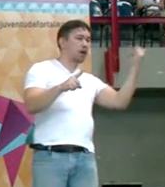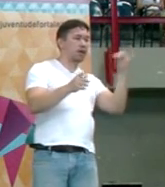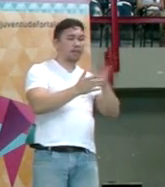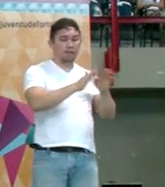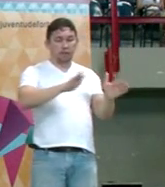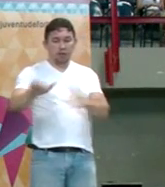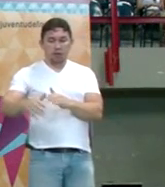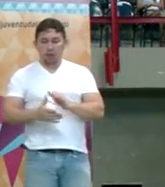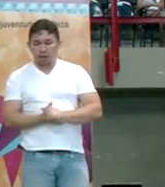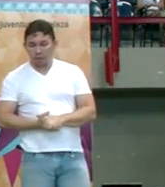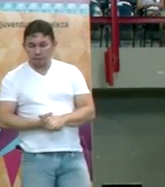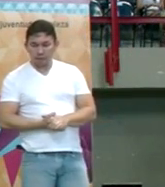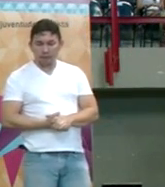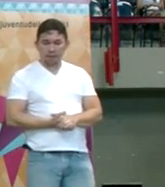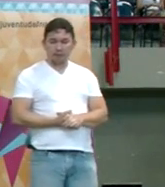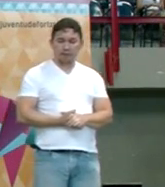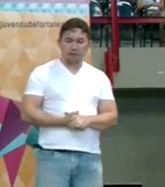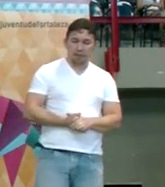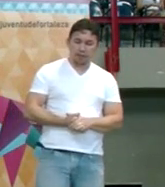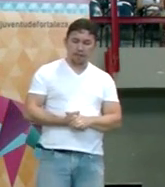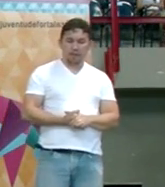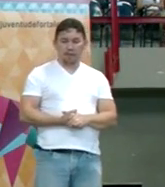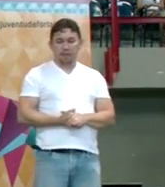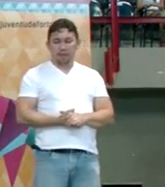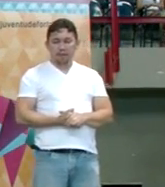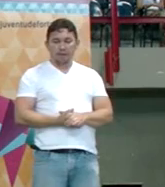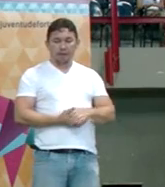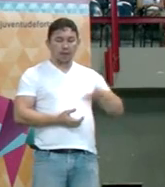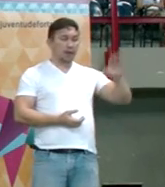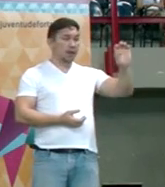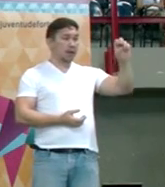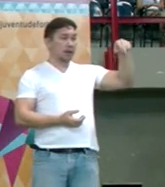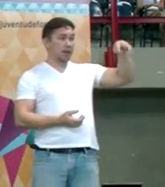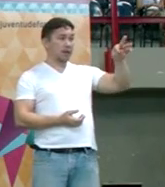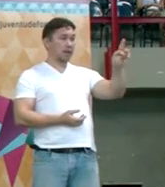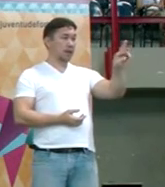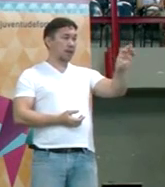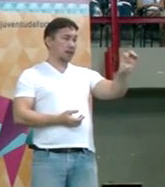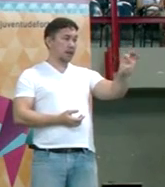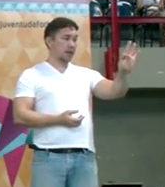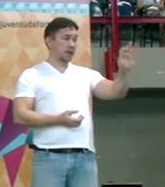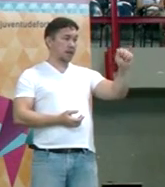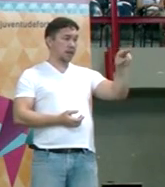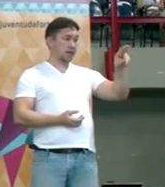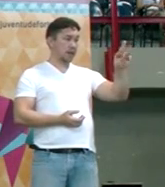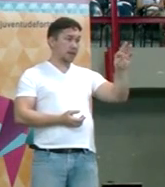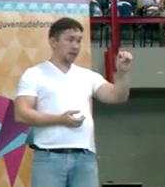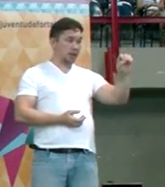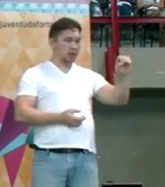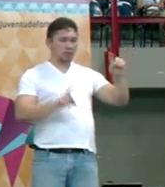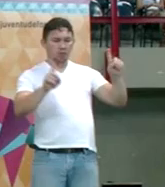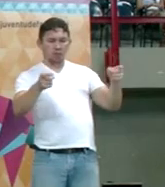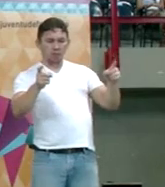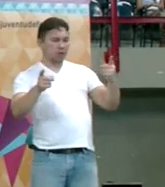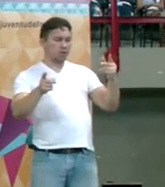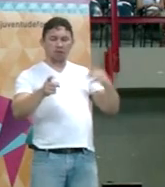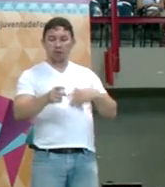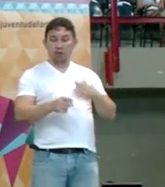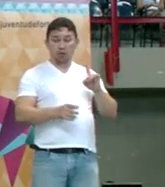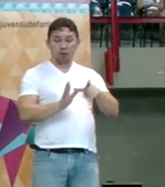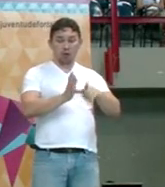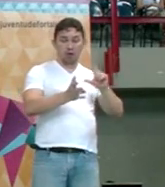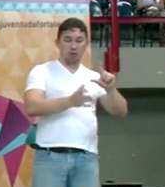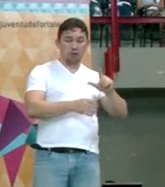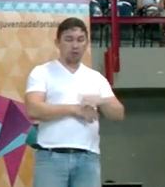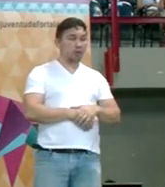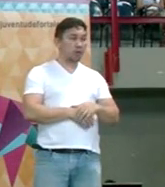Porque, entretanto, não está entre vírgula, porque ele é um conector de adversidade. Ele vai ter a vírgula só antes.